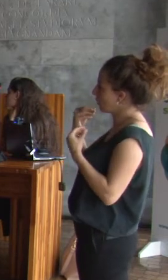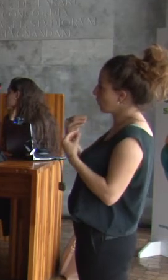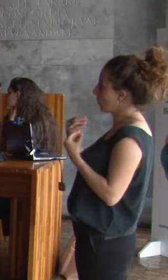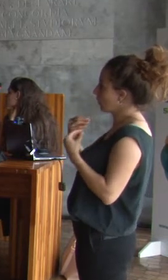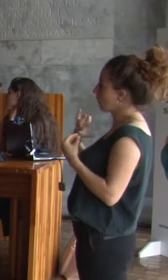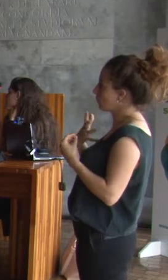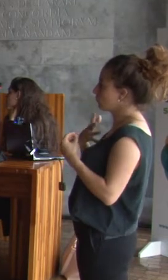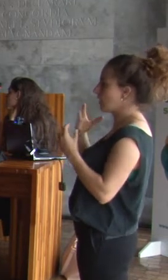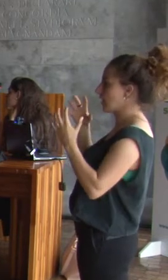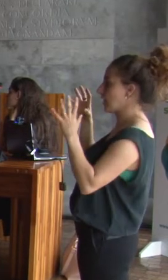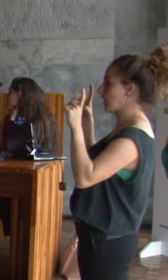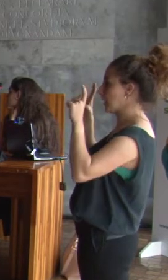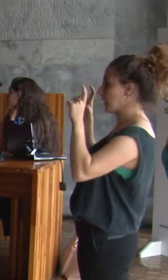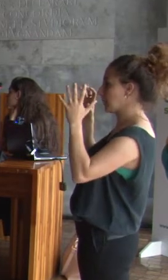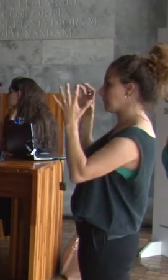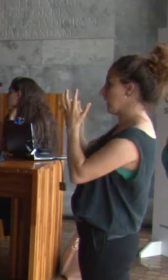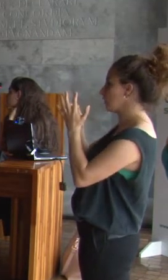sono immagini, nel momento in cui